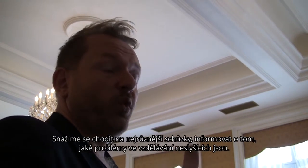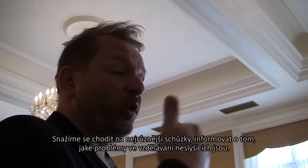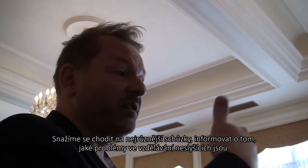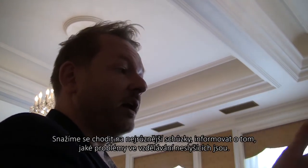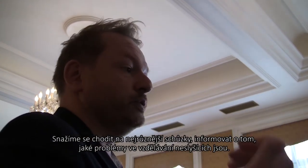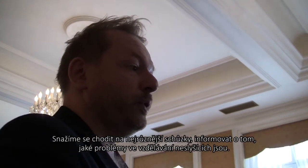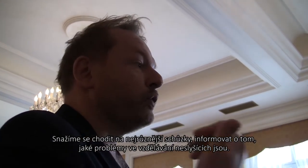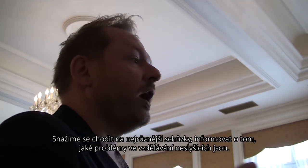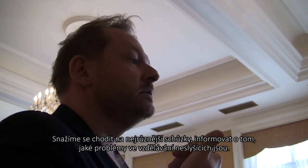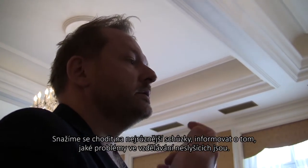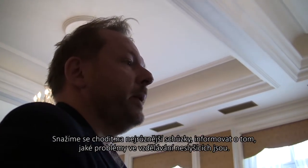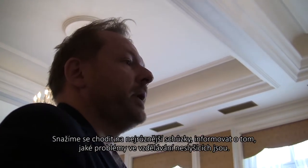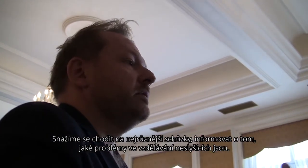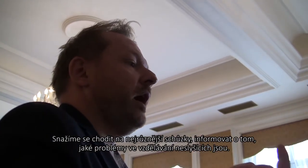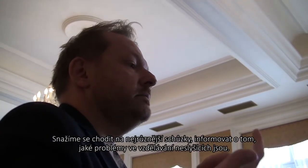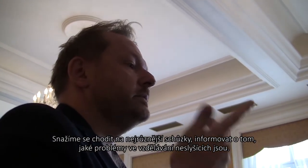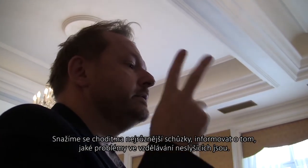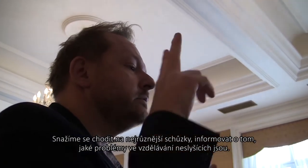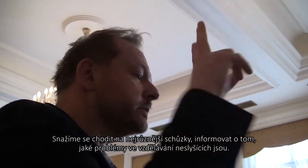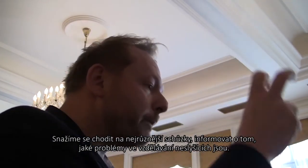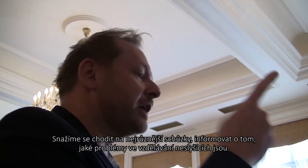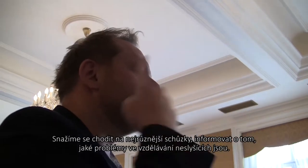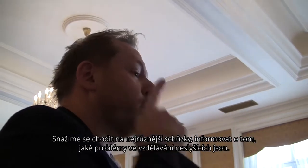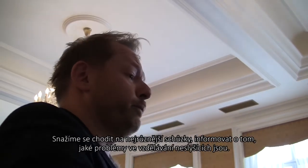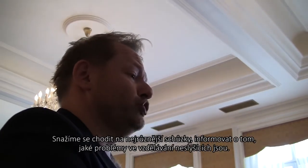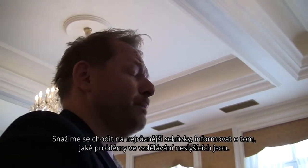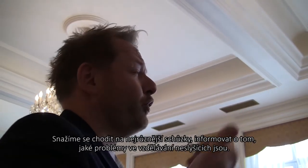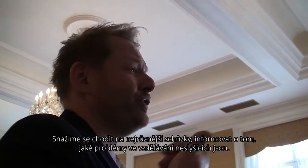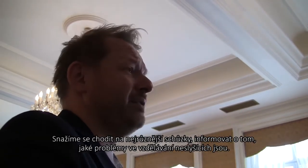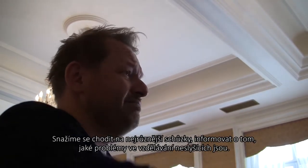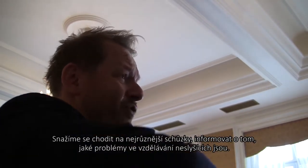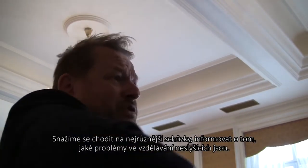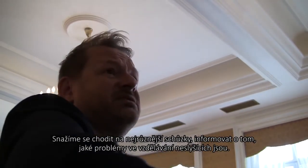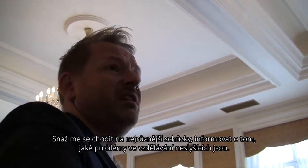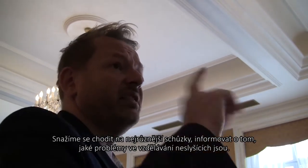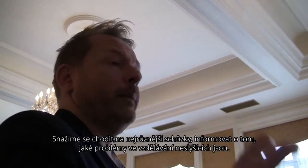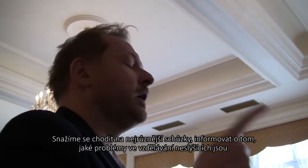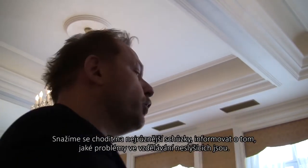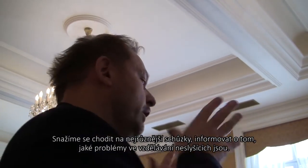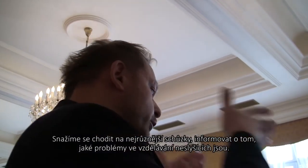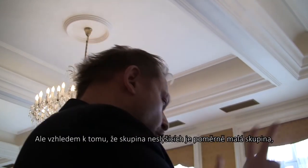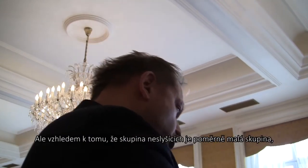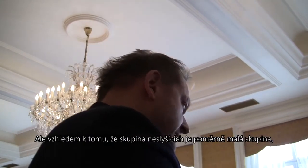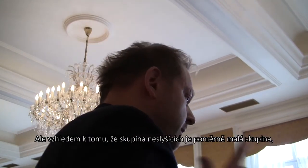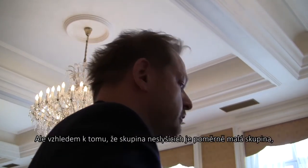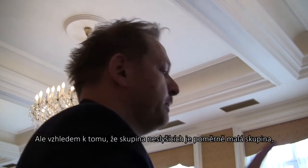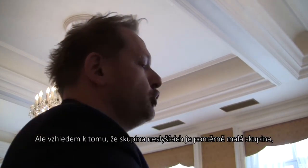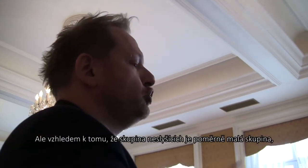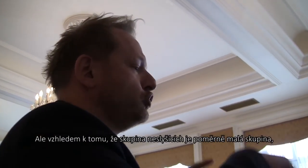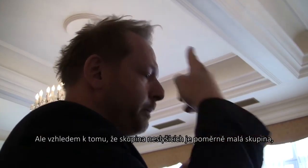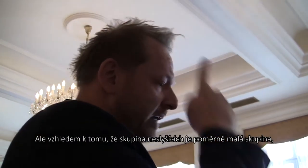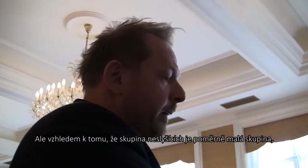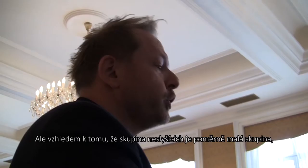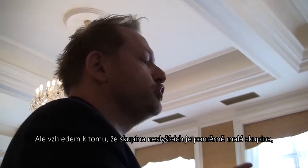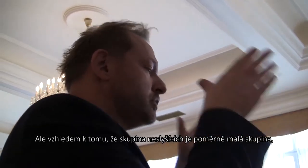snažíme se chodit na nejrůznější schůzky, informovat o tom, jaké problémy ve vzdělávání neslyšících jsou. Ale vzhledem